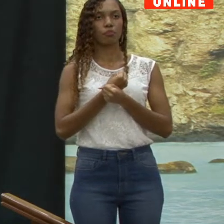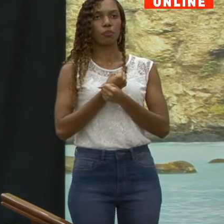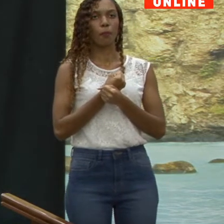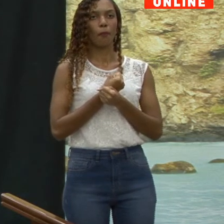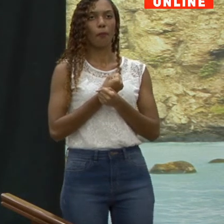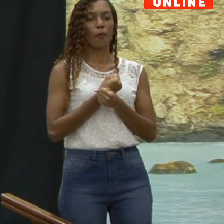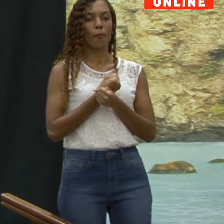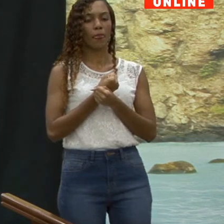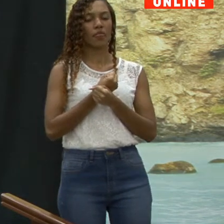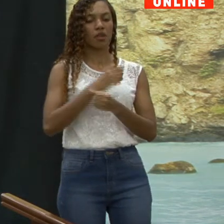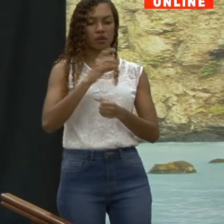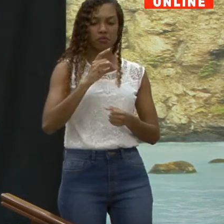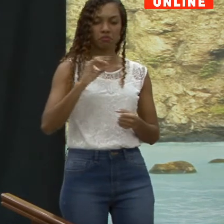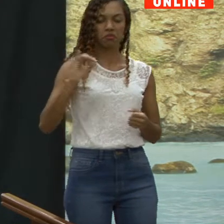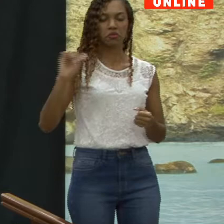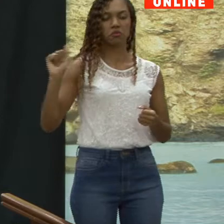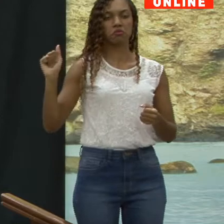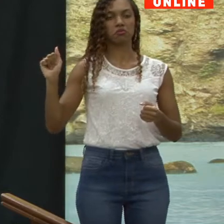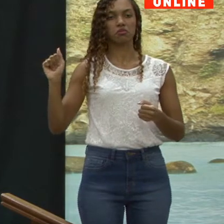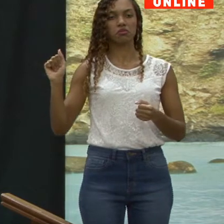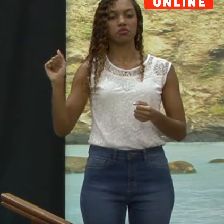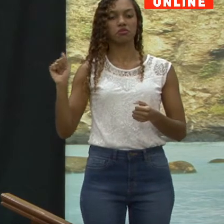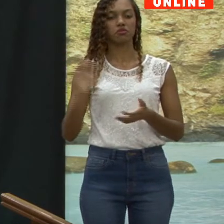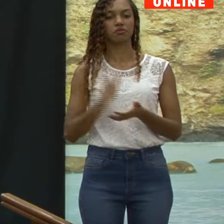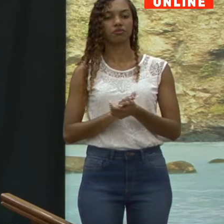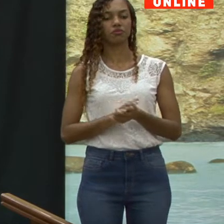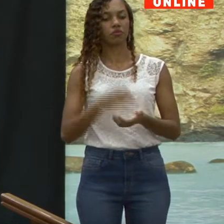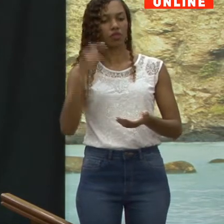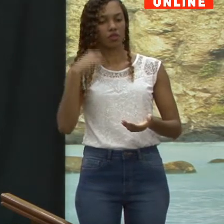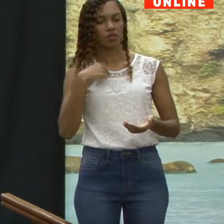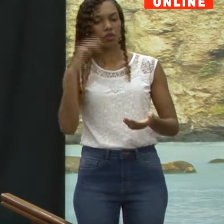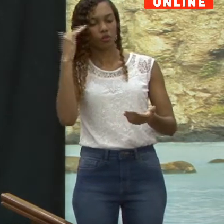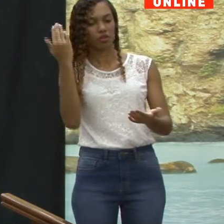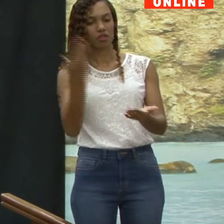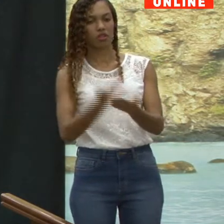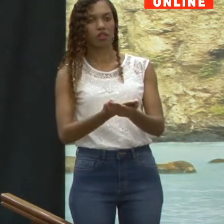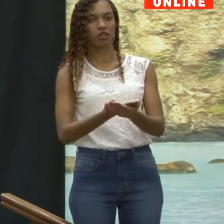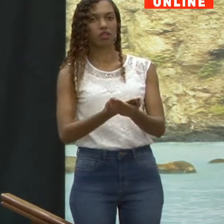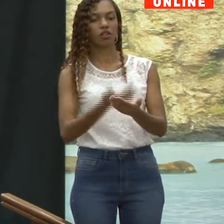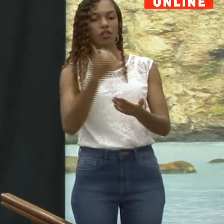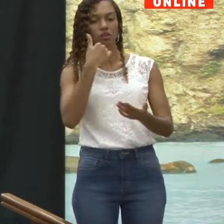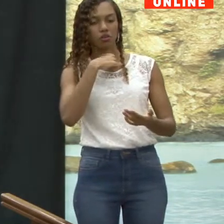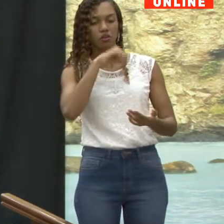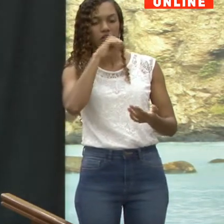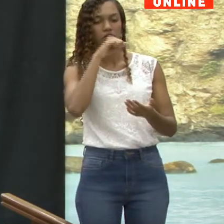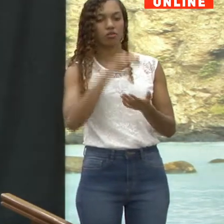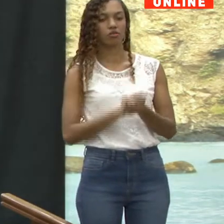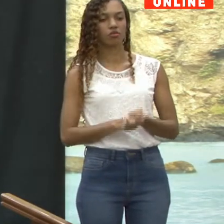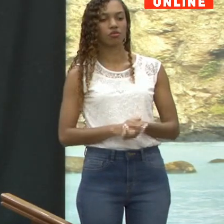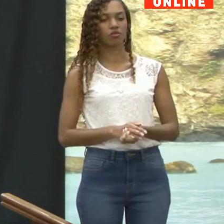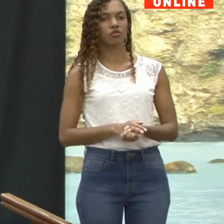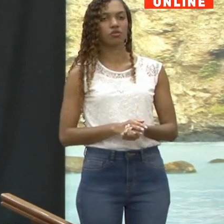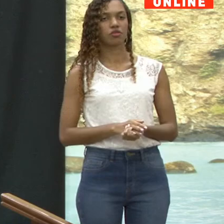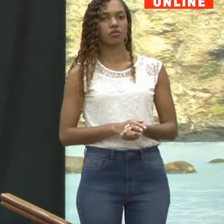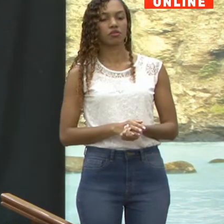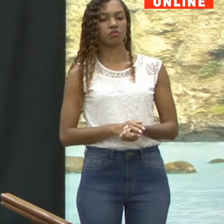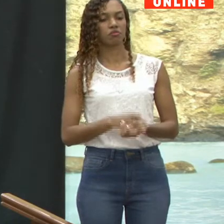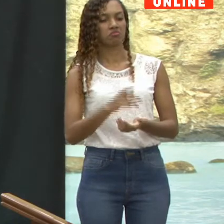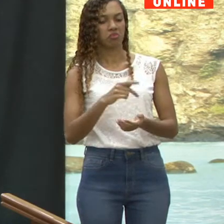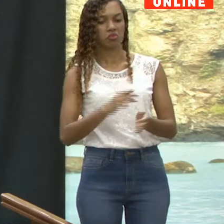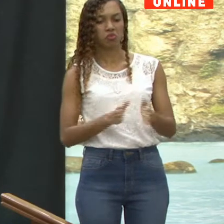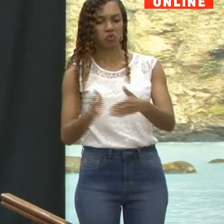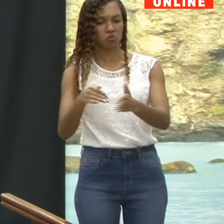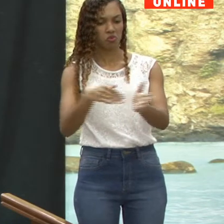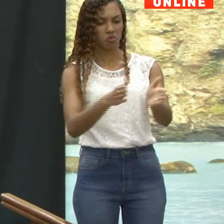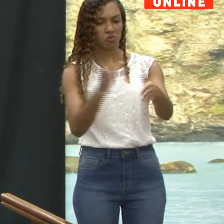Chegou esse dia. E eu creio, queridos, que para muita gente o rio secou.